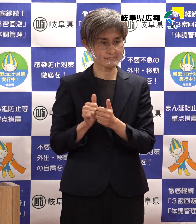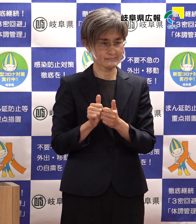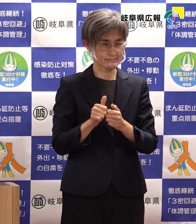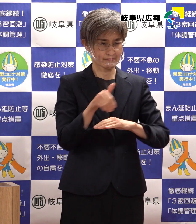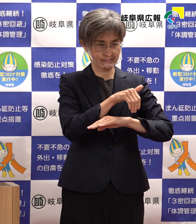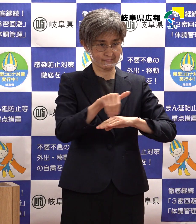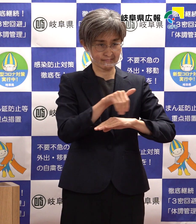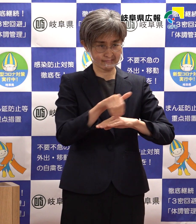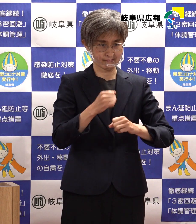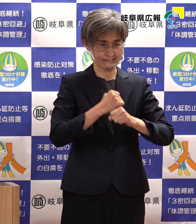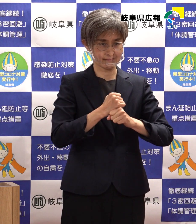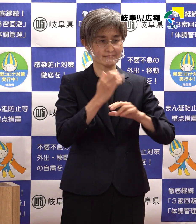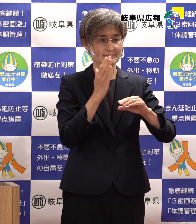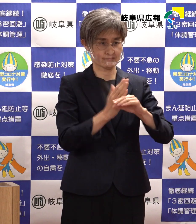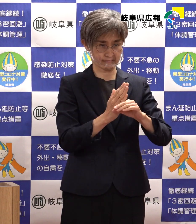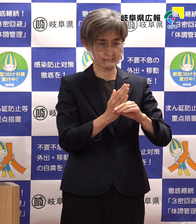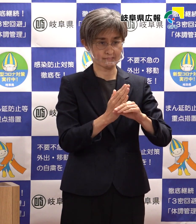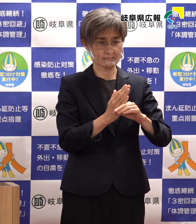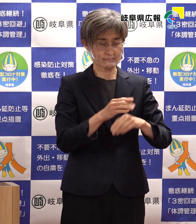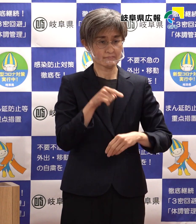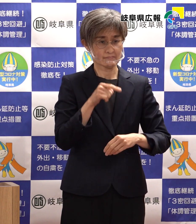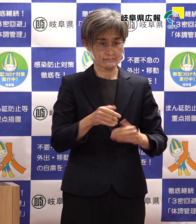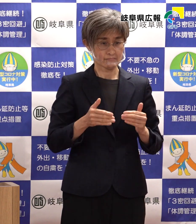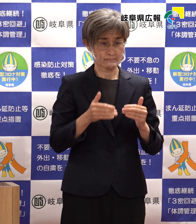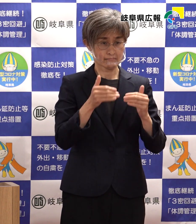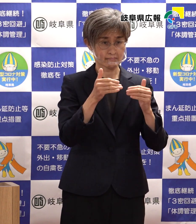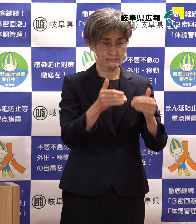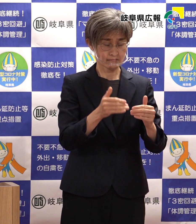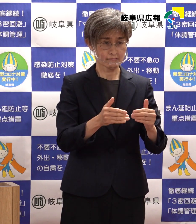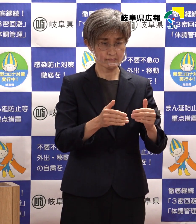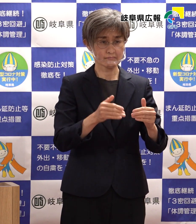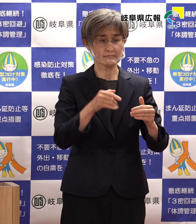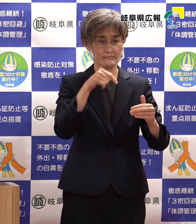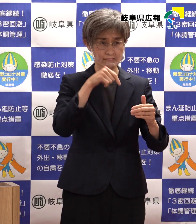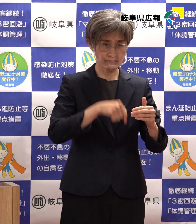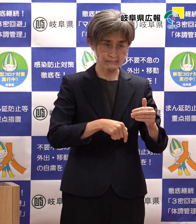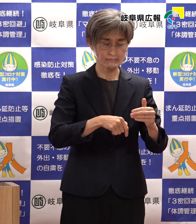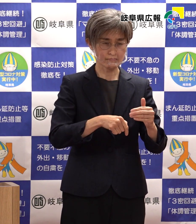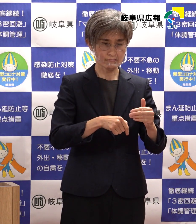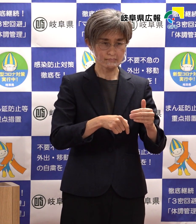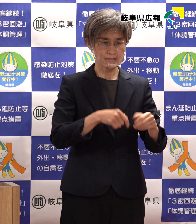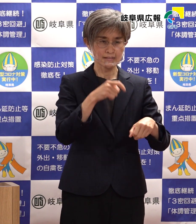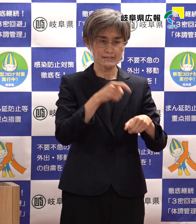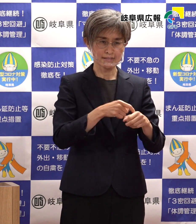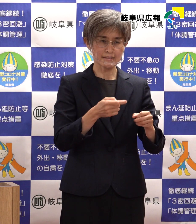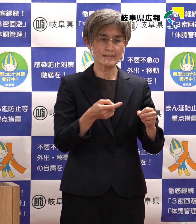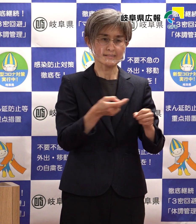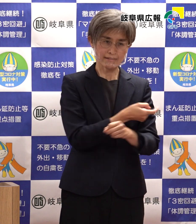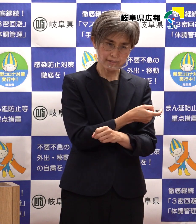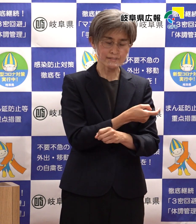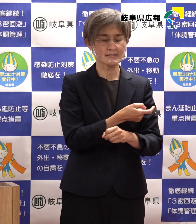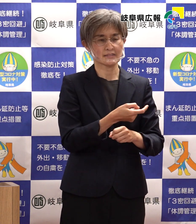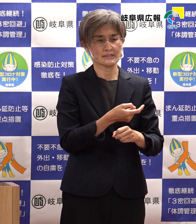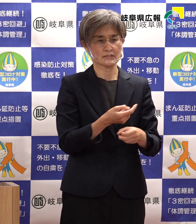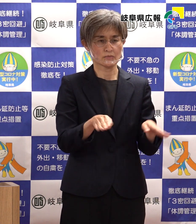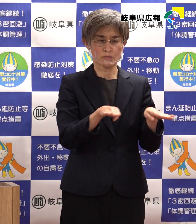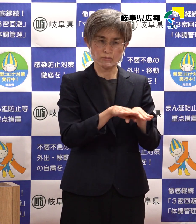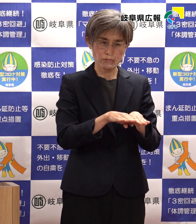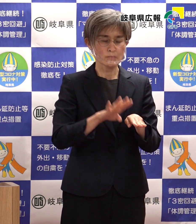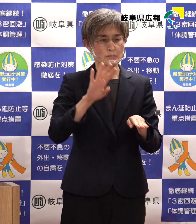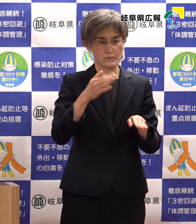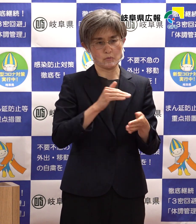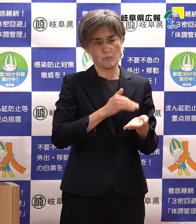が、それを促進する上でも、時間外とか休日にですね、医療関係機関がオープン